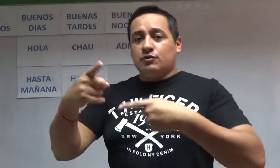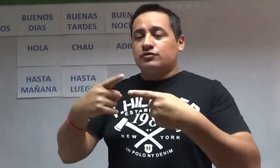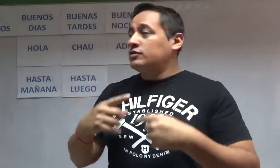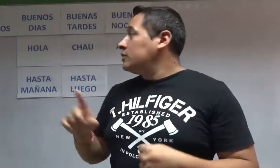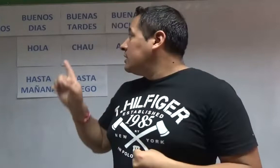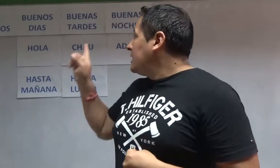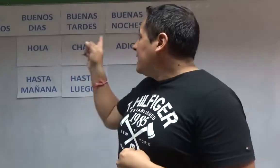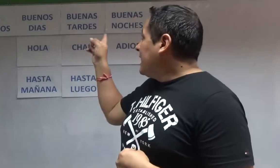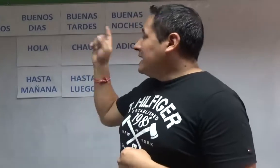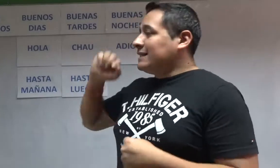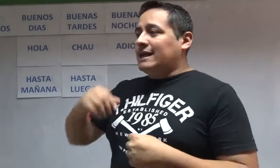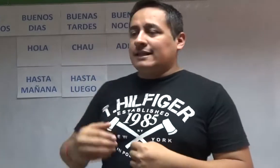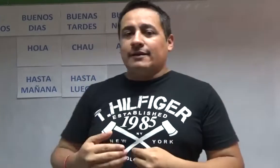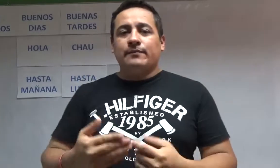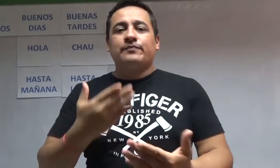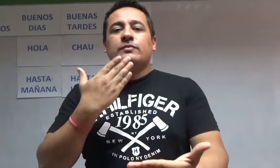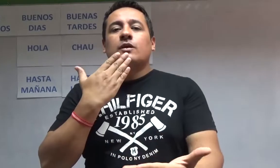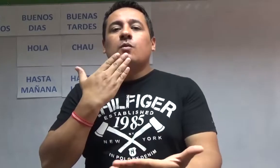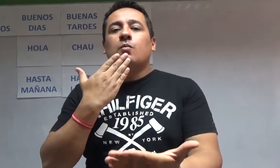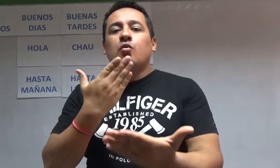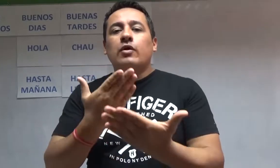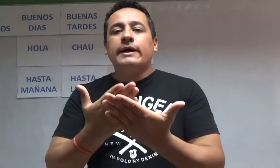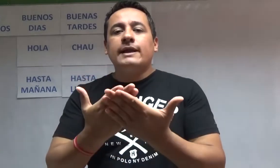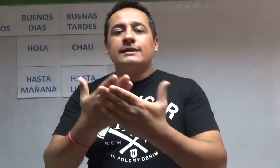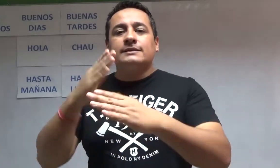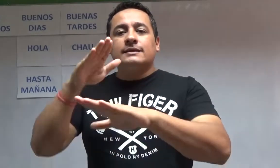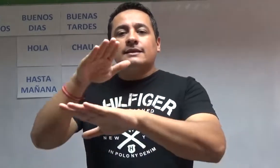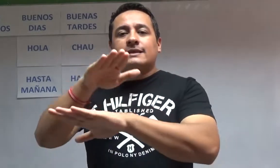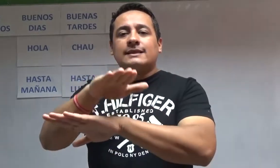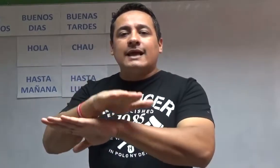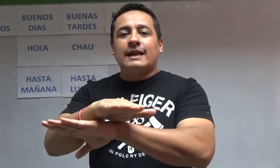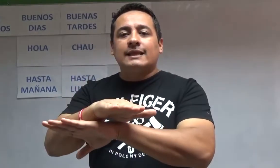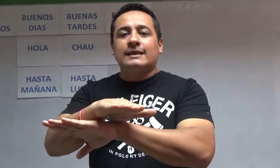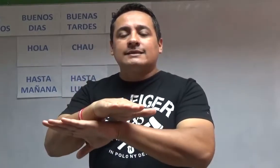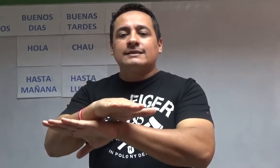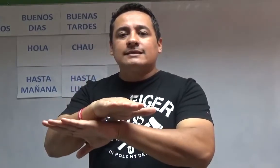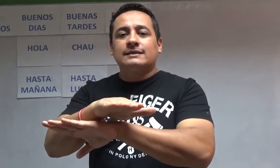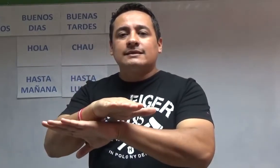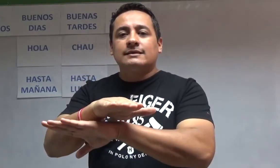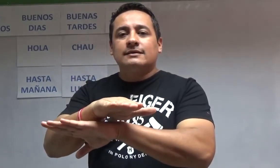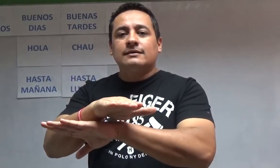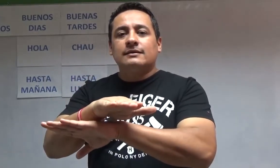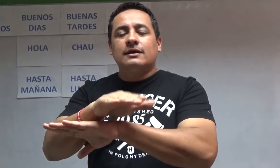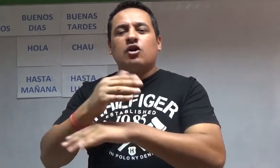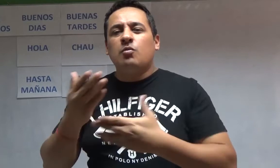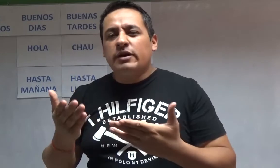Seguimos. En la tarde. Buenas tardes. ¿Cómo es?